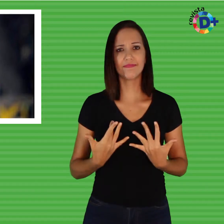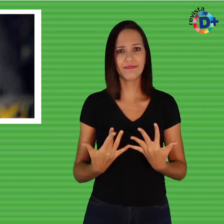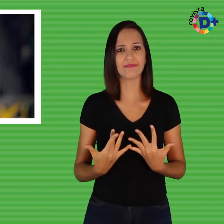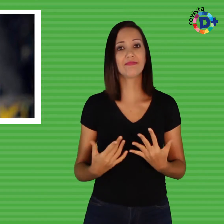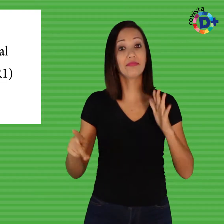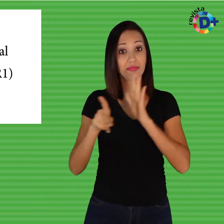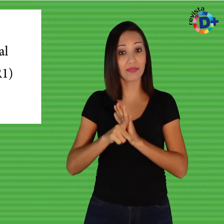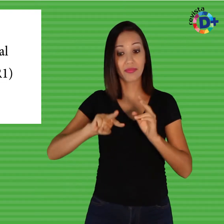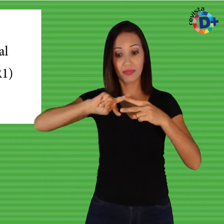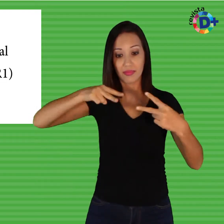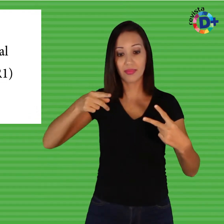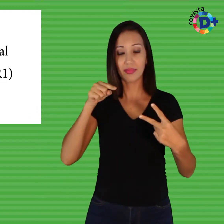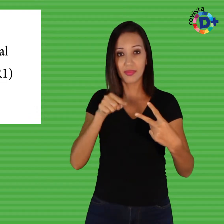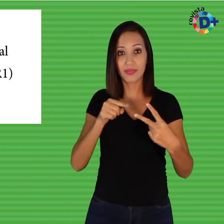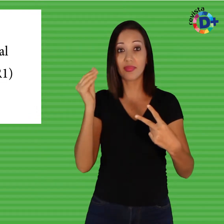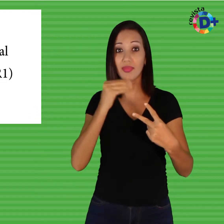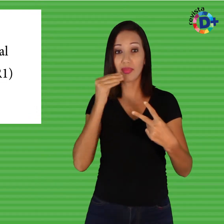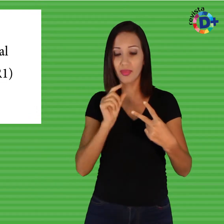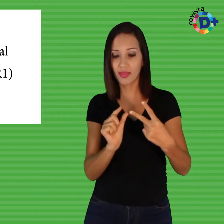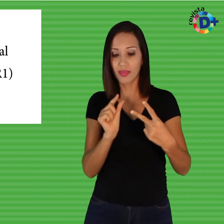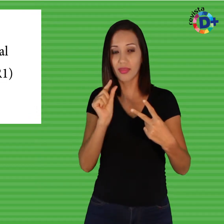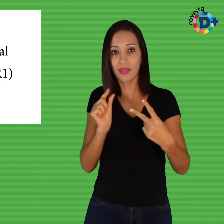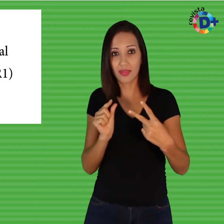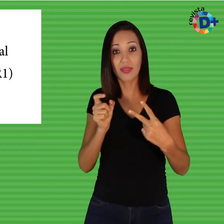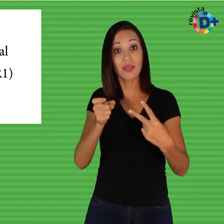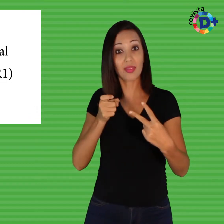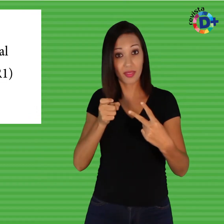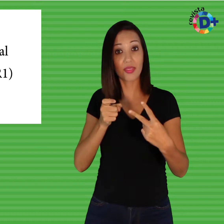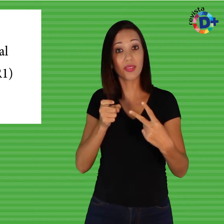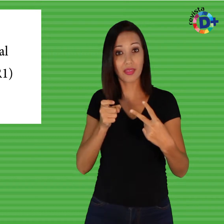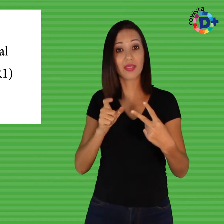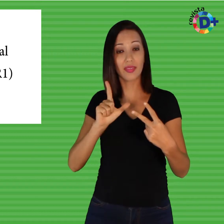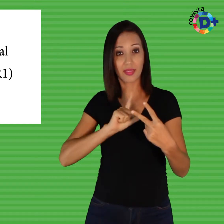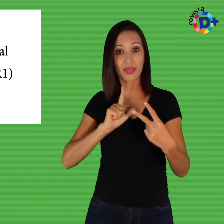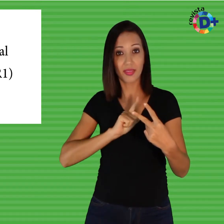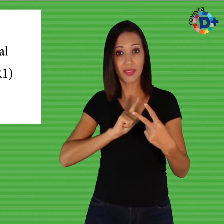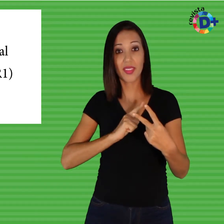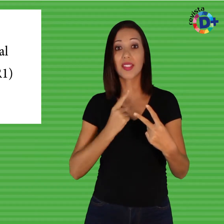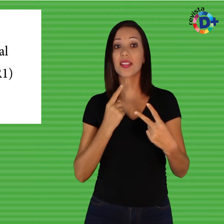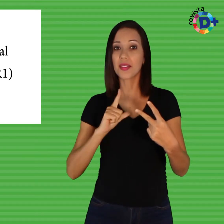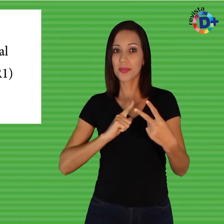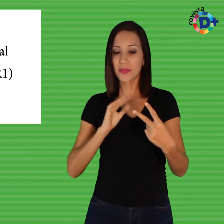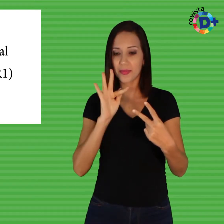causada pelo gene Fragile Mental Retardation 1,